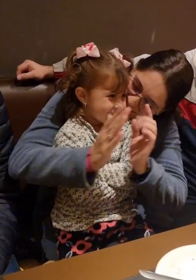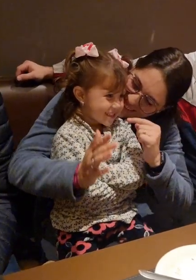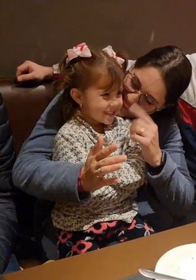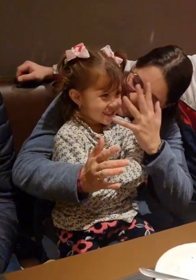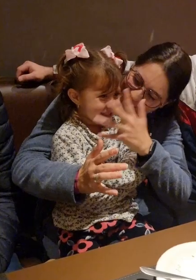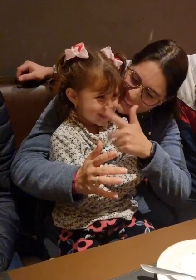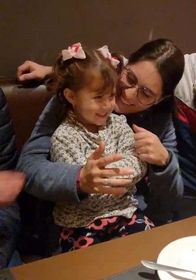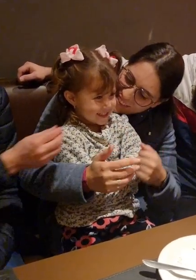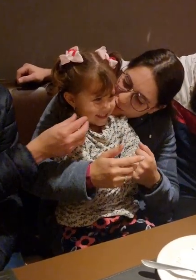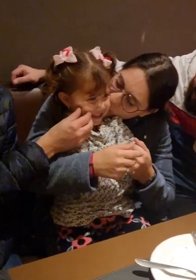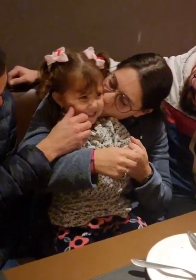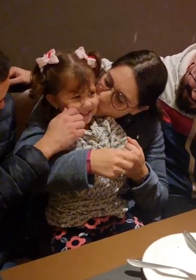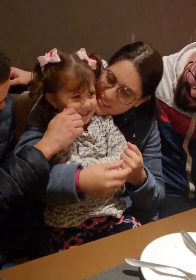tem. O sinal dele é